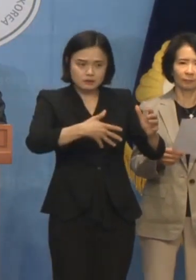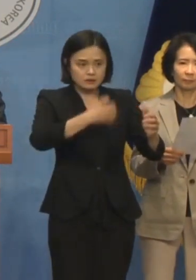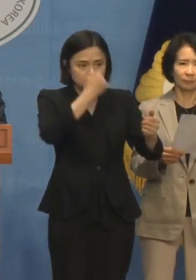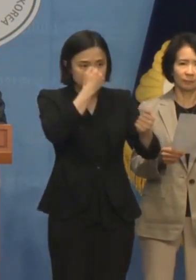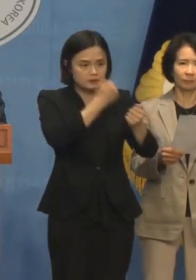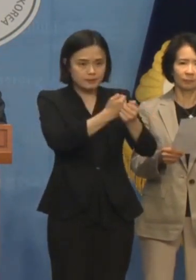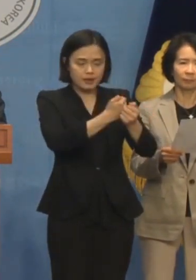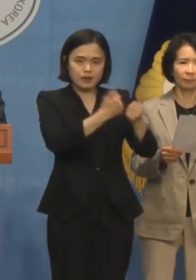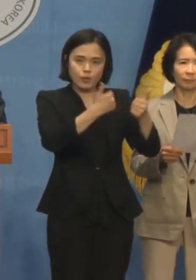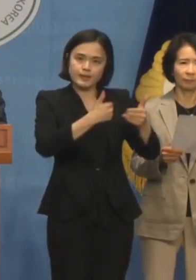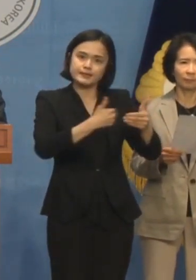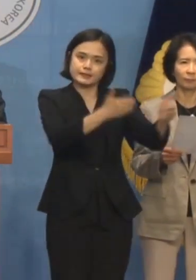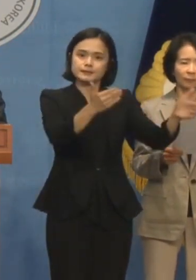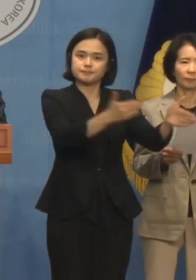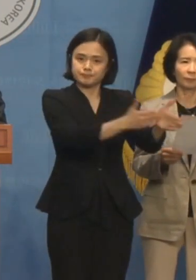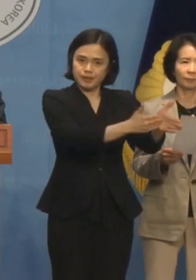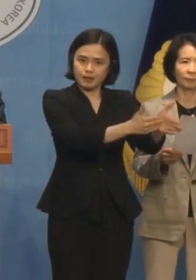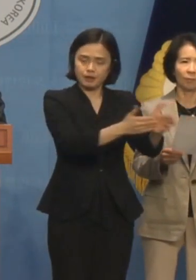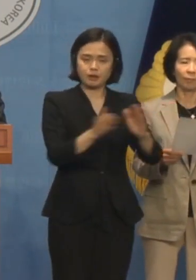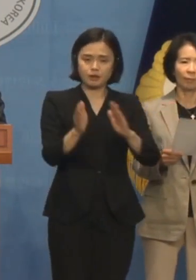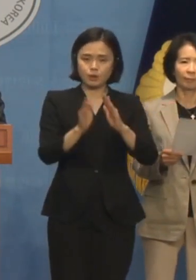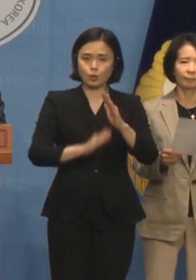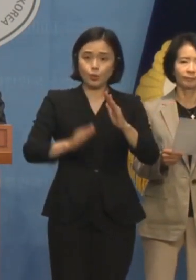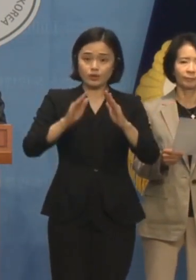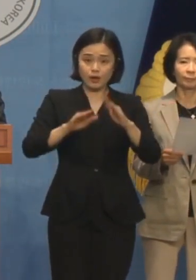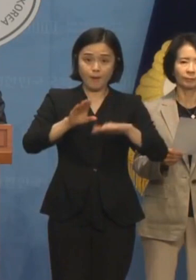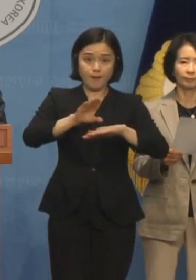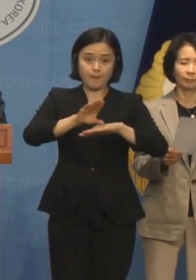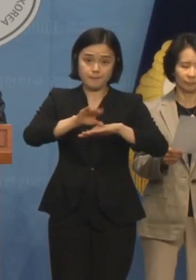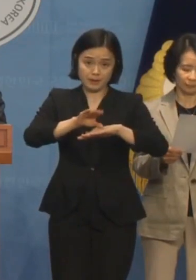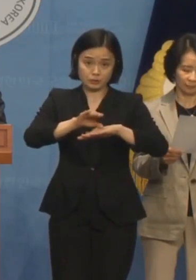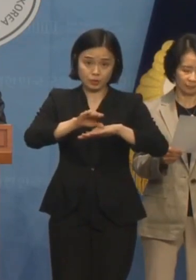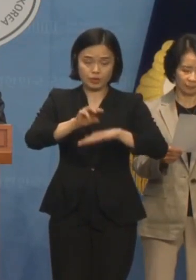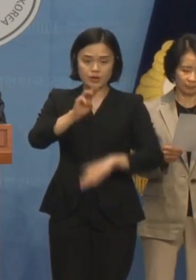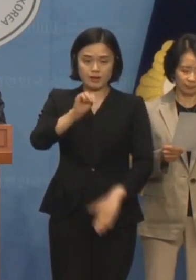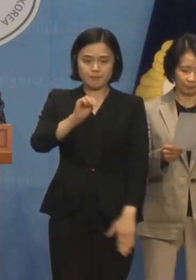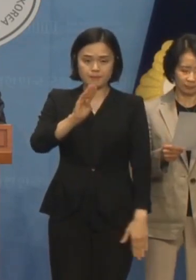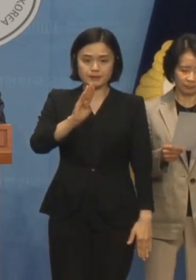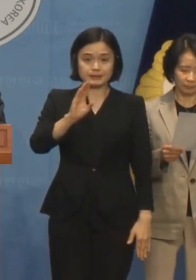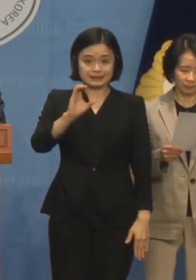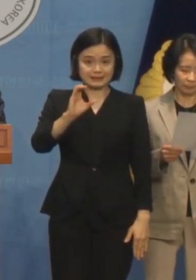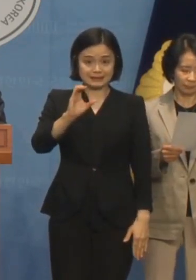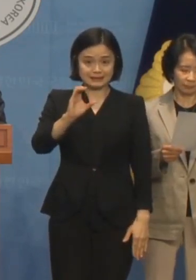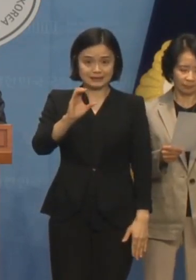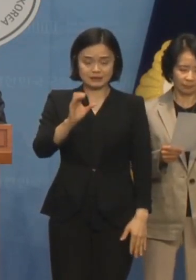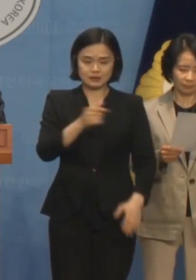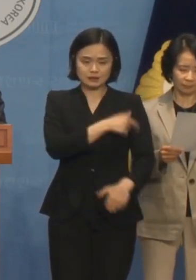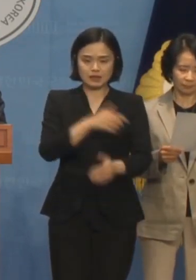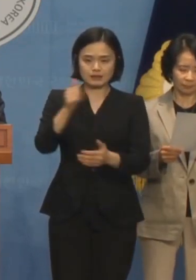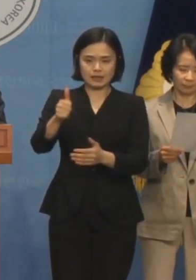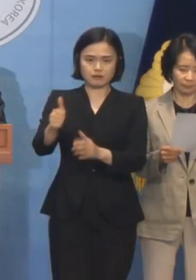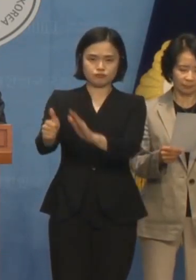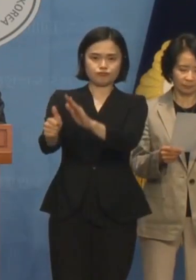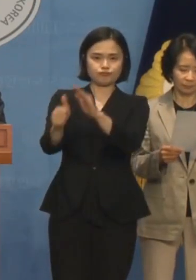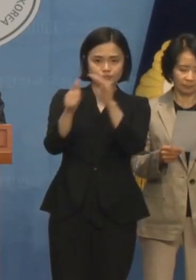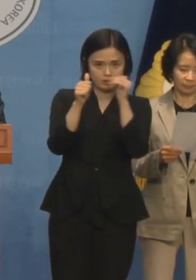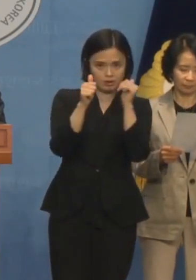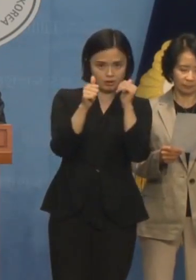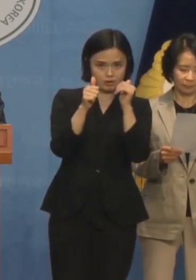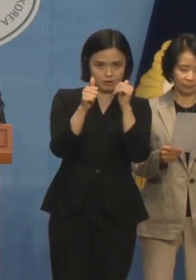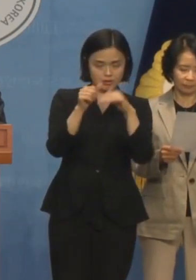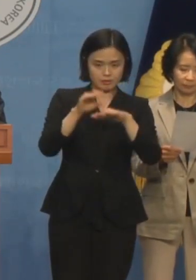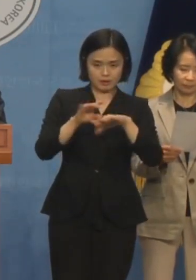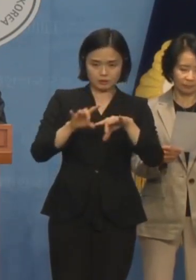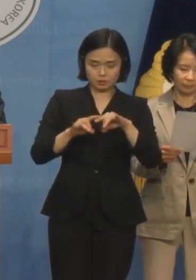공영방송을 다룬다면서 MBC 박문진 이사장은 참고인 자격으로 불러 방통위 공격 시간으로